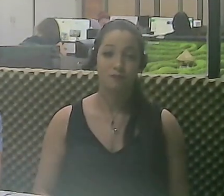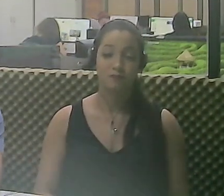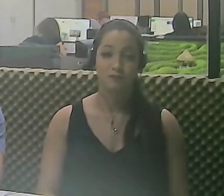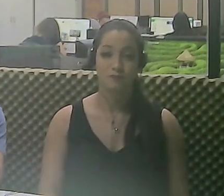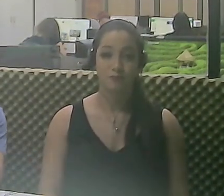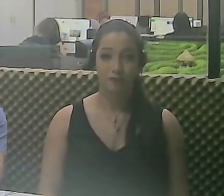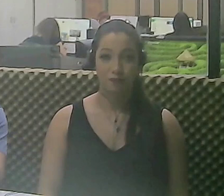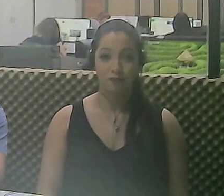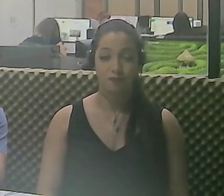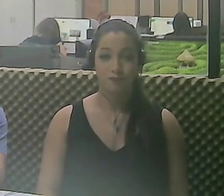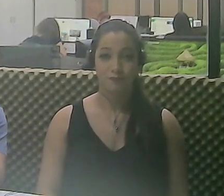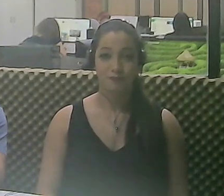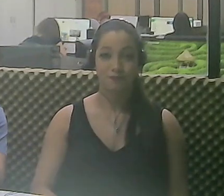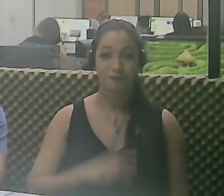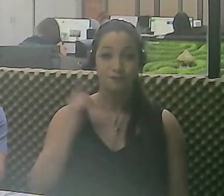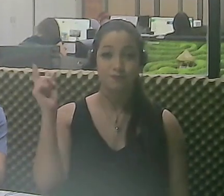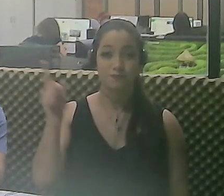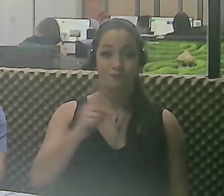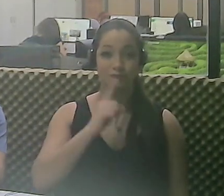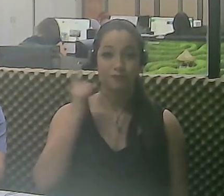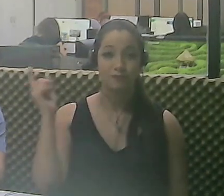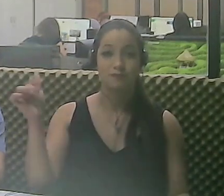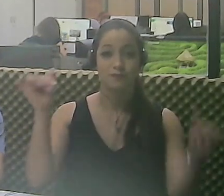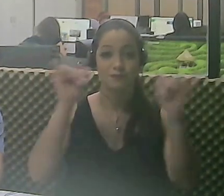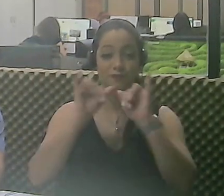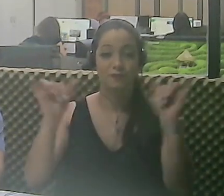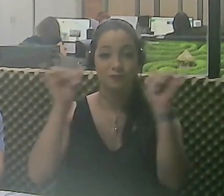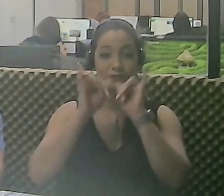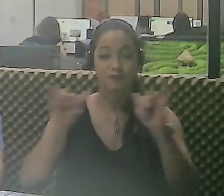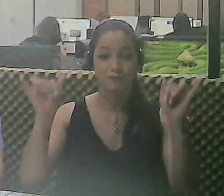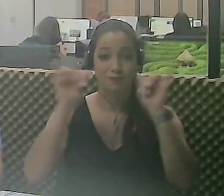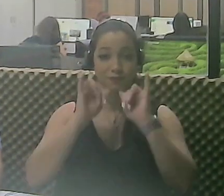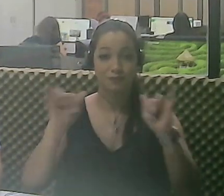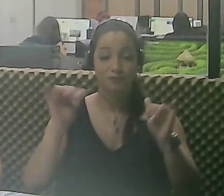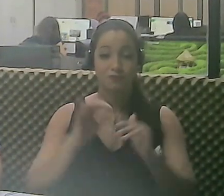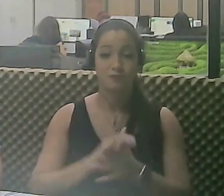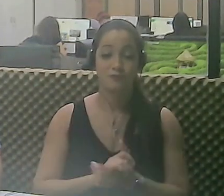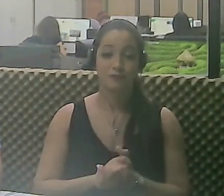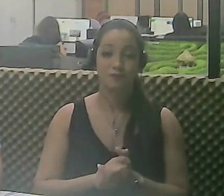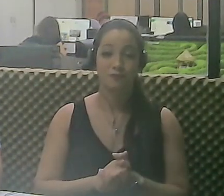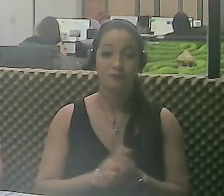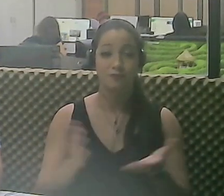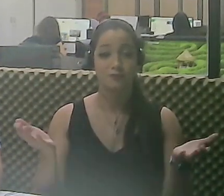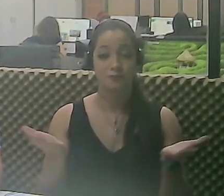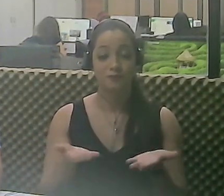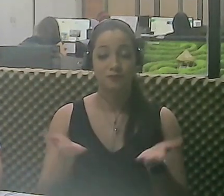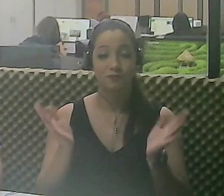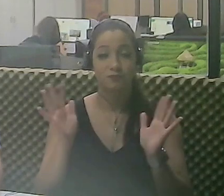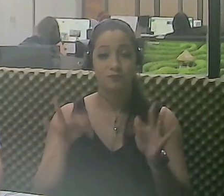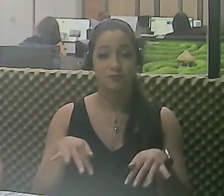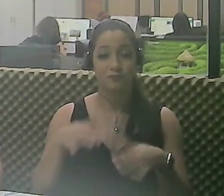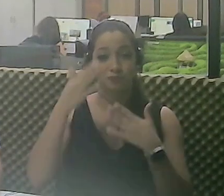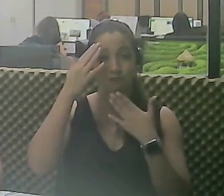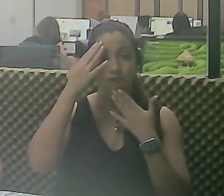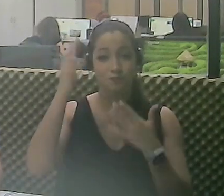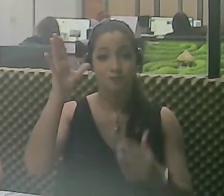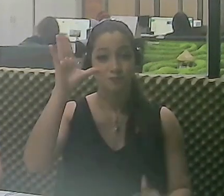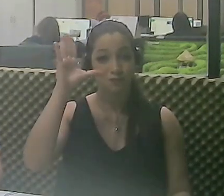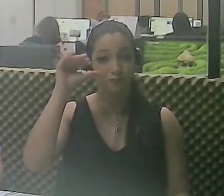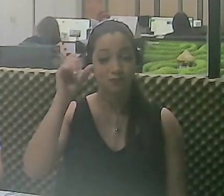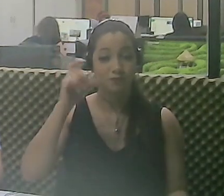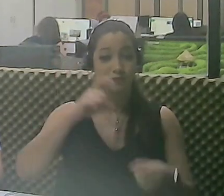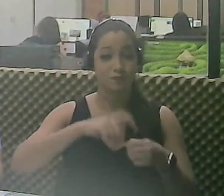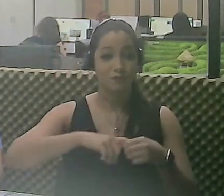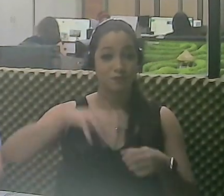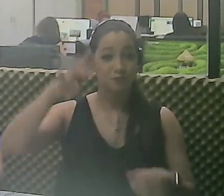Giro de notícias. A edição de hoje fica por aqui. Retornamos